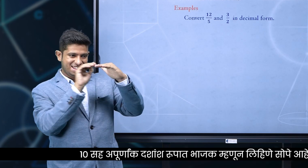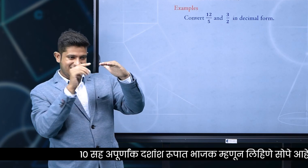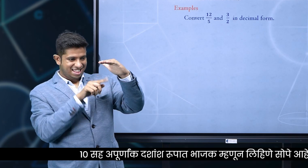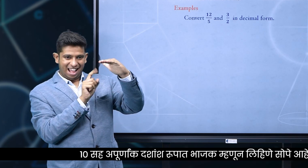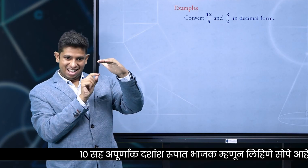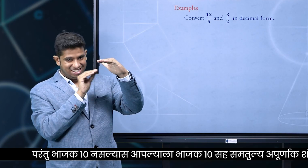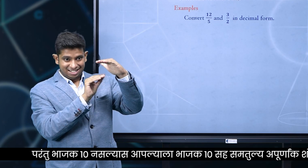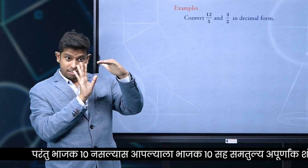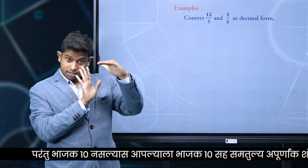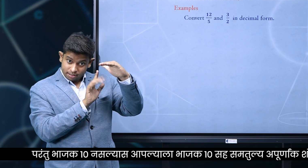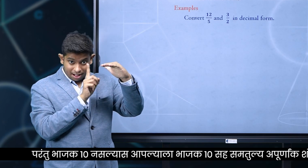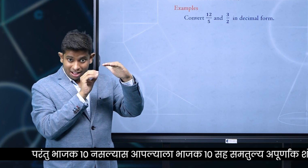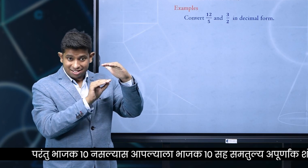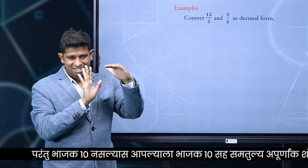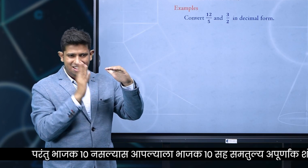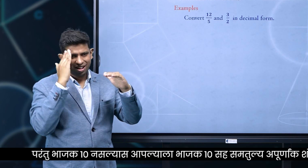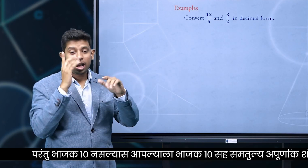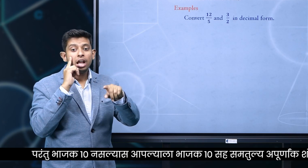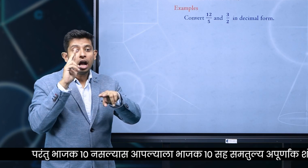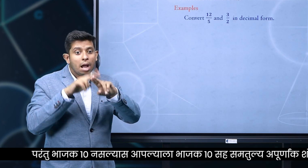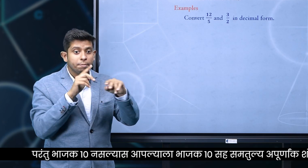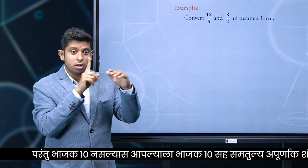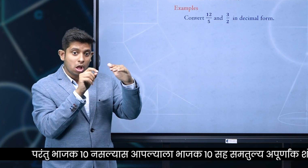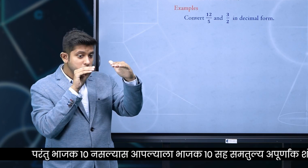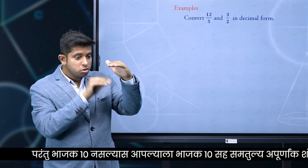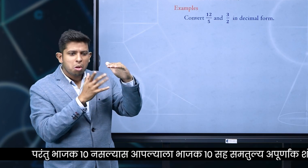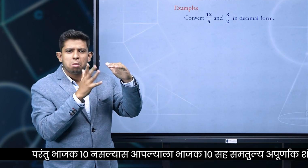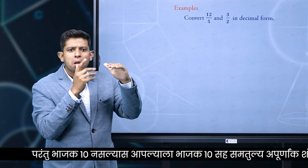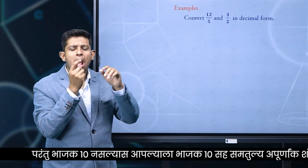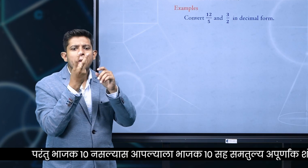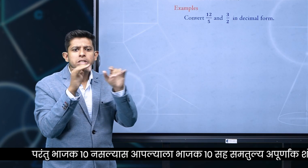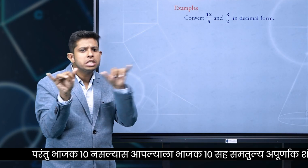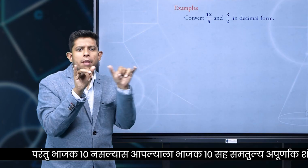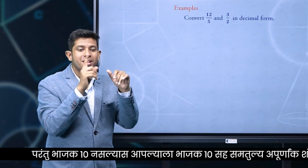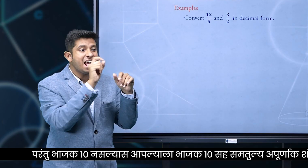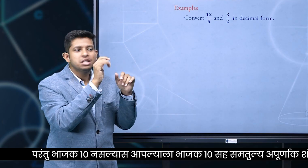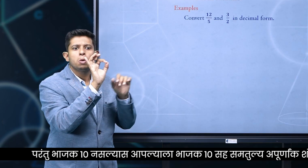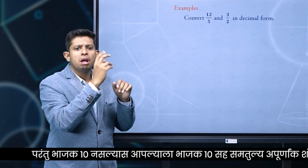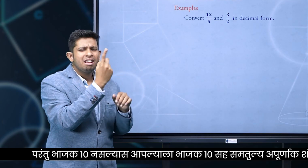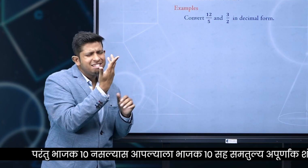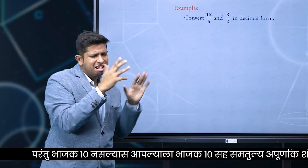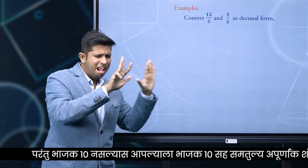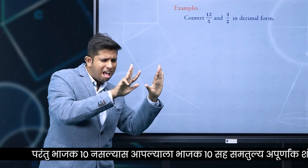आहे, परंतु भाजक 10 नसल्यास आपल्याला भाजक 10 सह समतुल्य अपूर्णांक शोधावा लागेल.